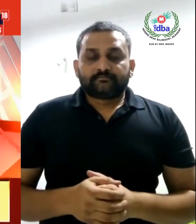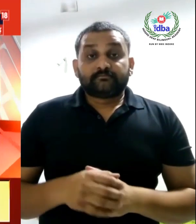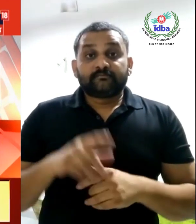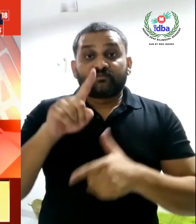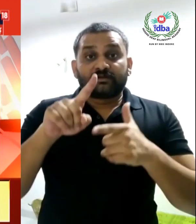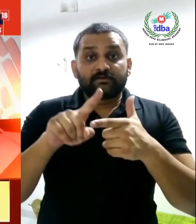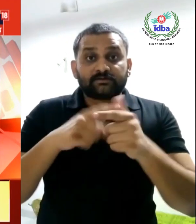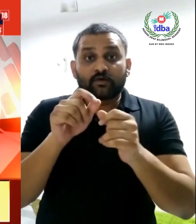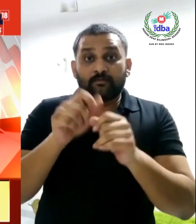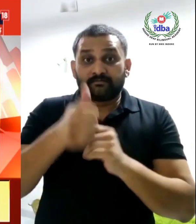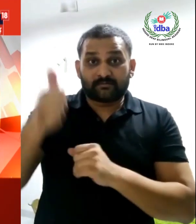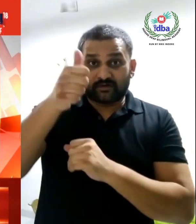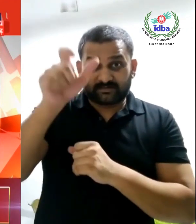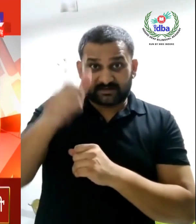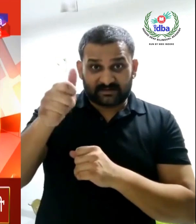एम्प्लॉयर मतलब नियोजक